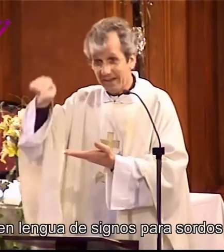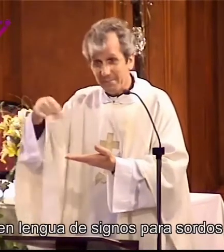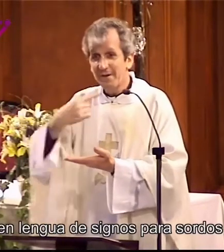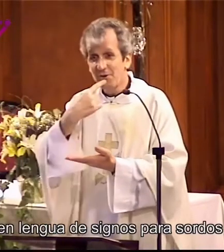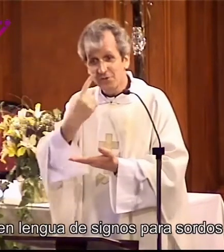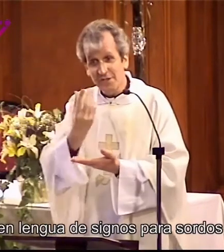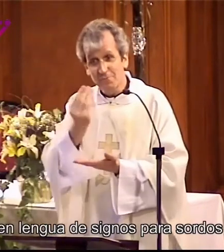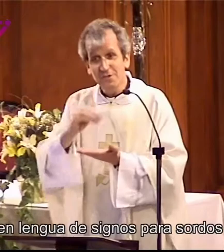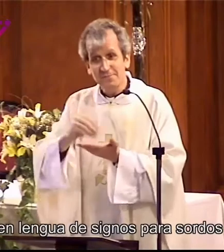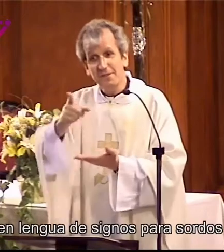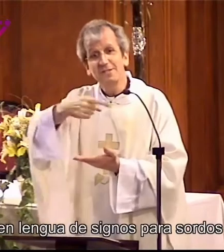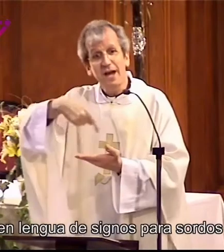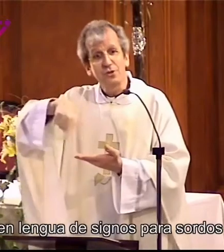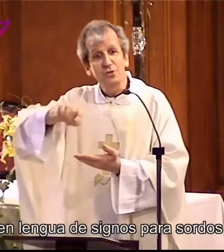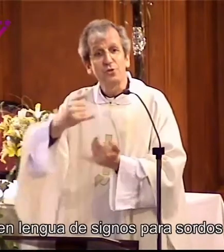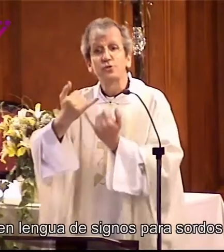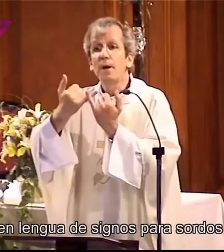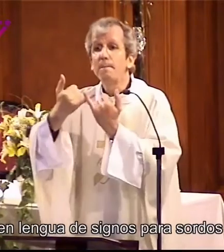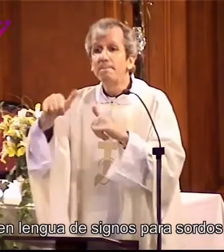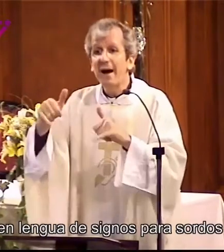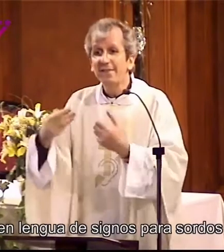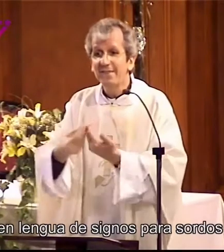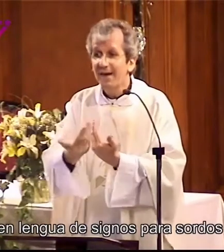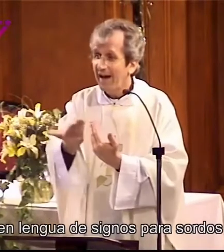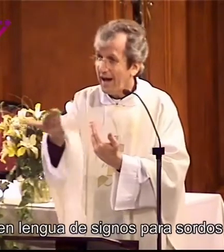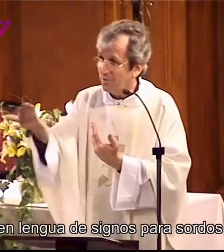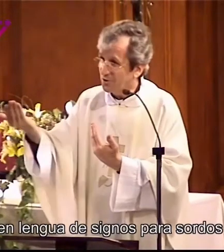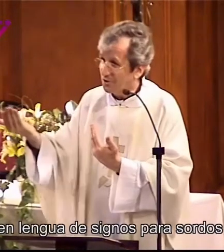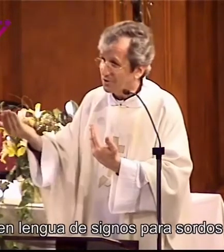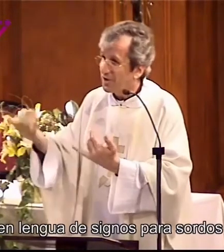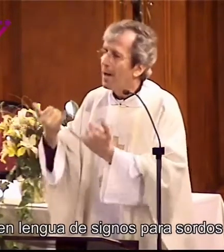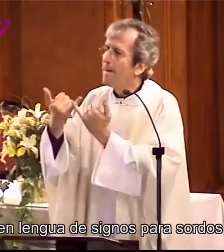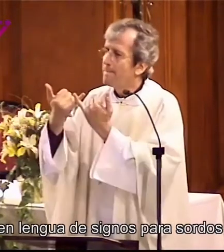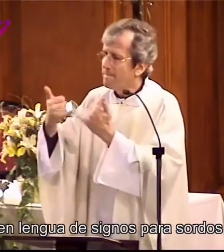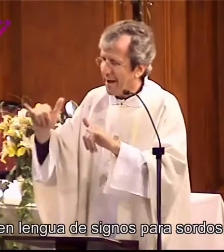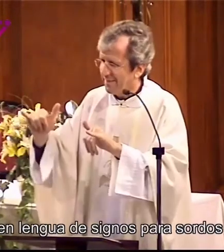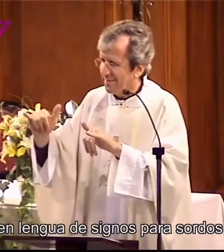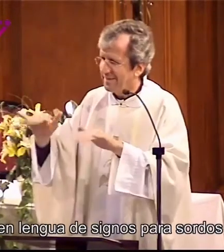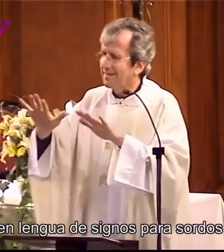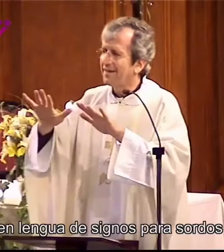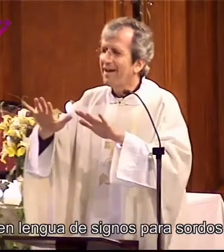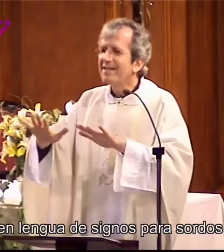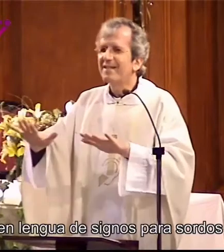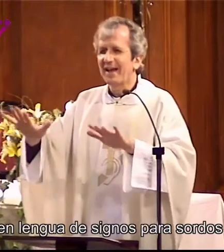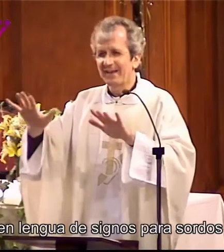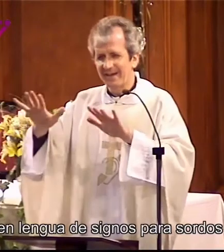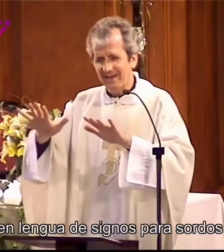también nos dicen muchas veces a nosotros. Paz a vosotros. Paz, es decir, tranquilidad.